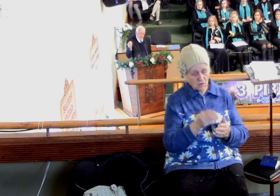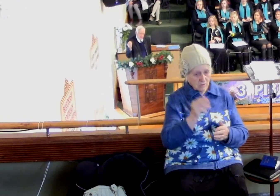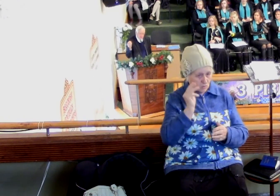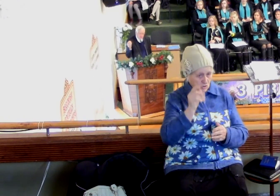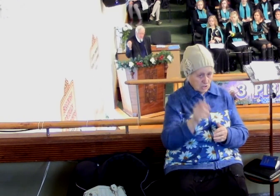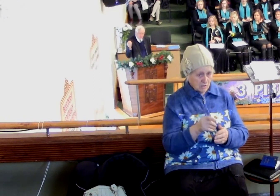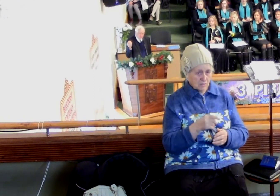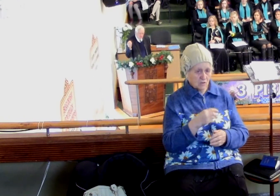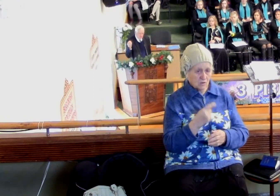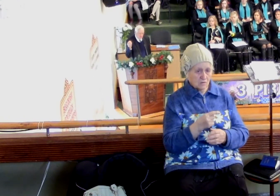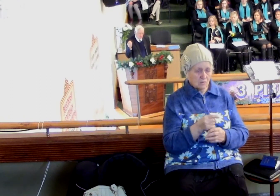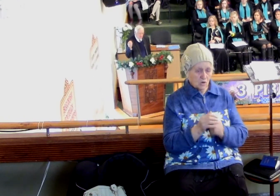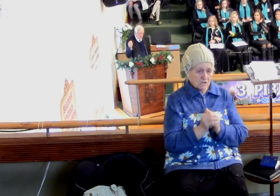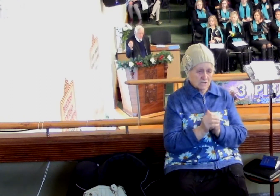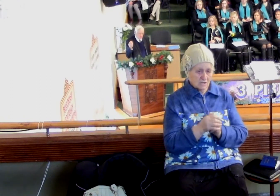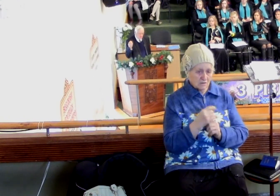ты.